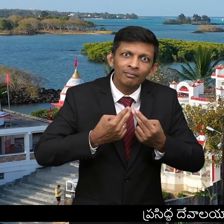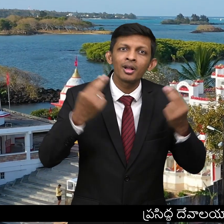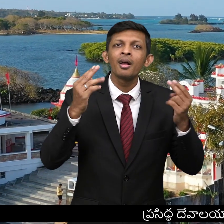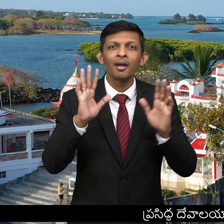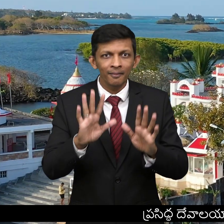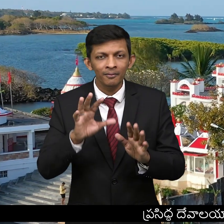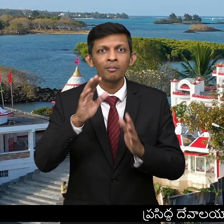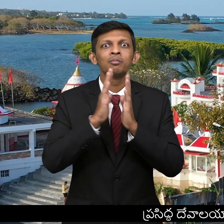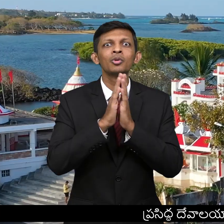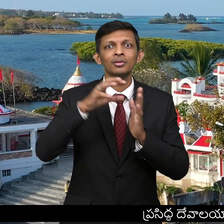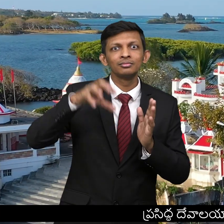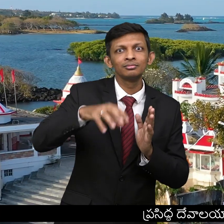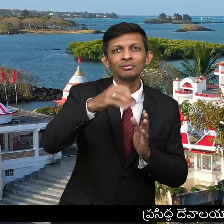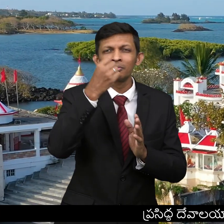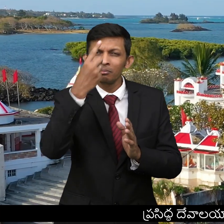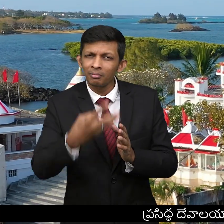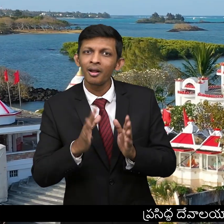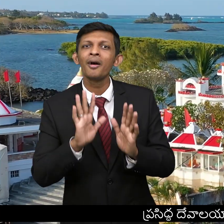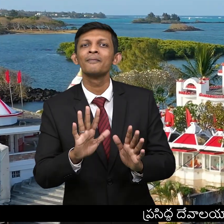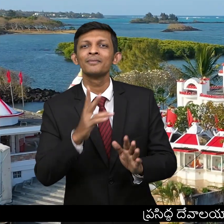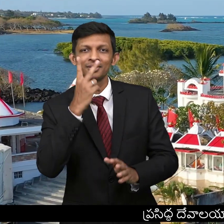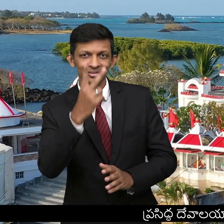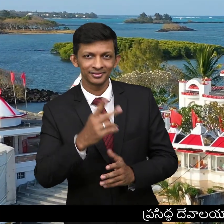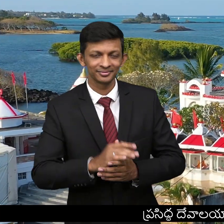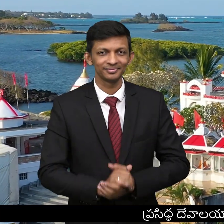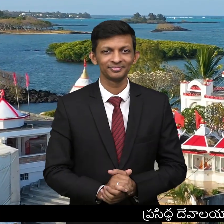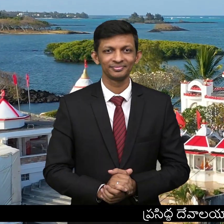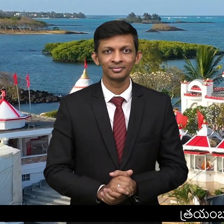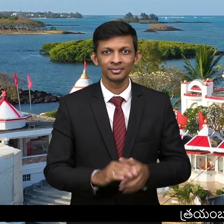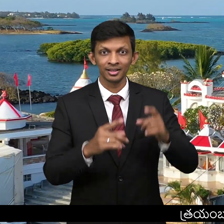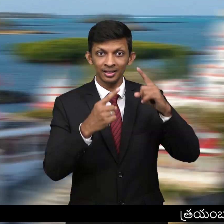ప్రసిద్ధ దేవాలయాలు దాని ఒడ్డున ఉన్నాయి.